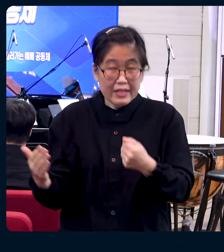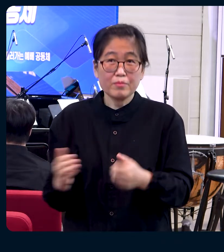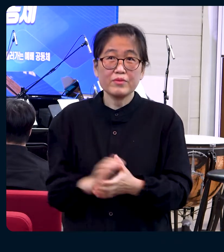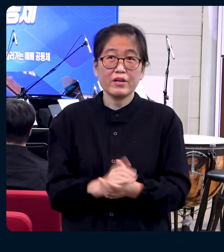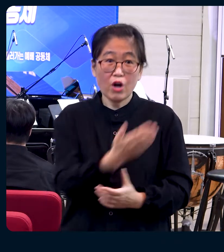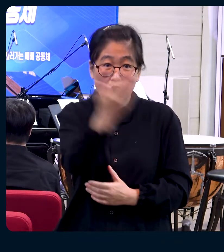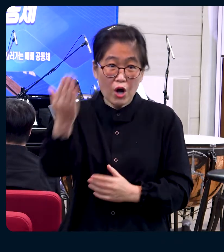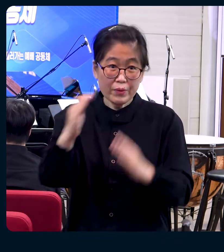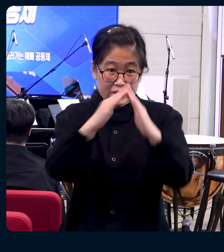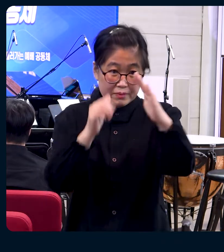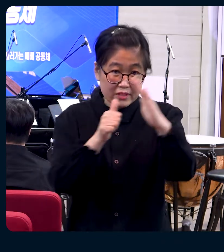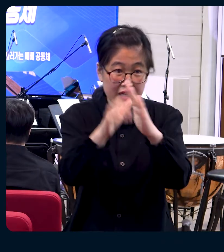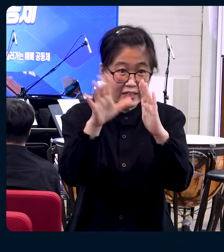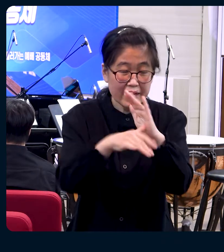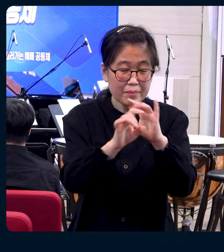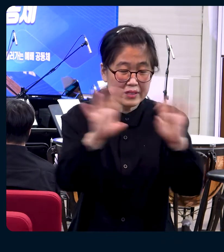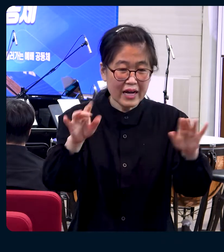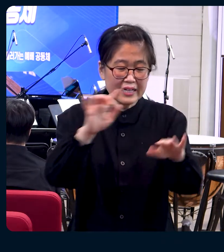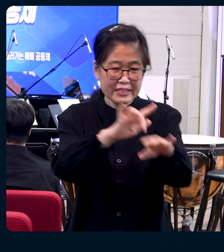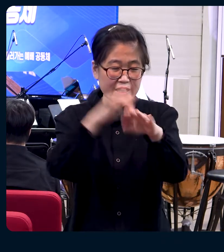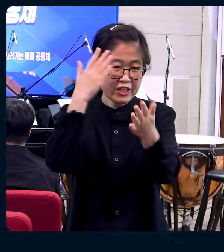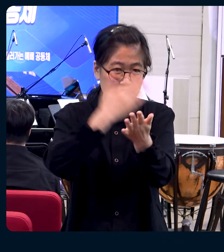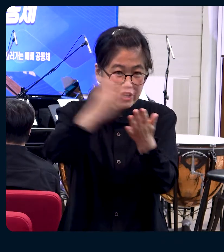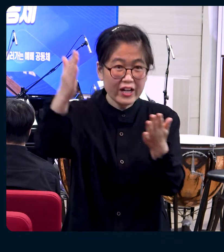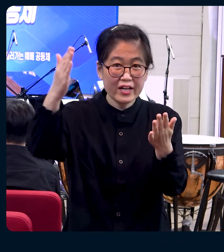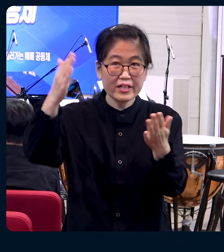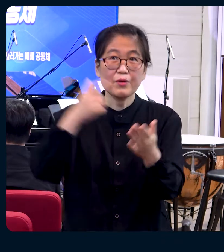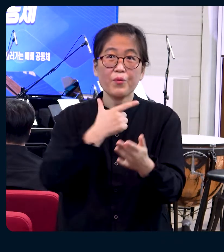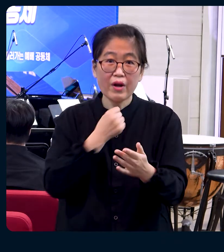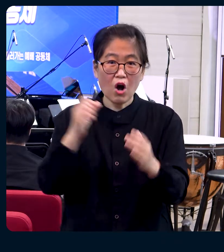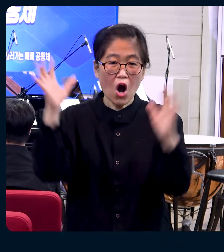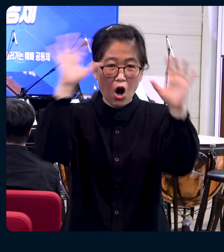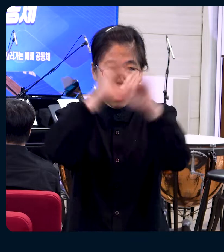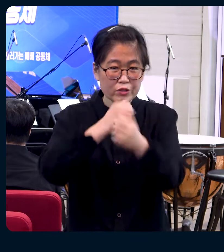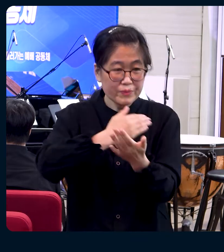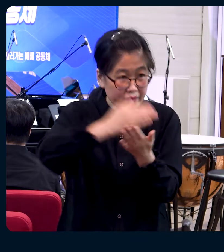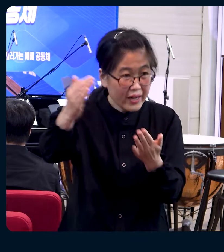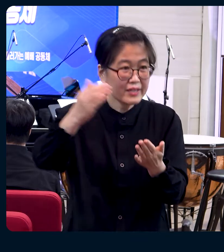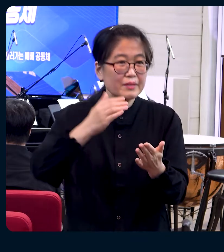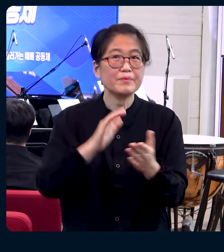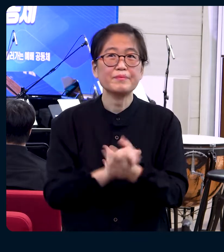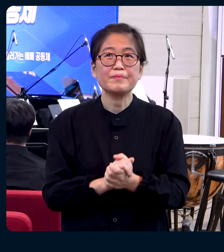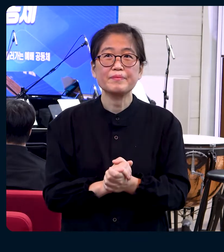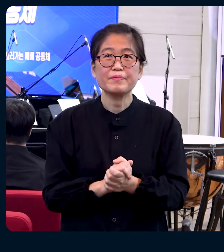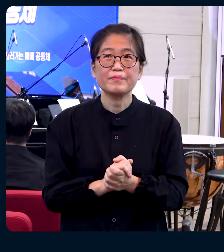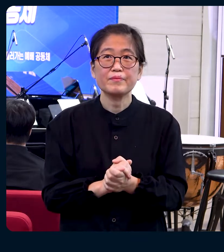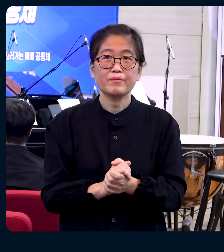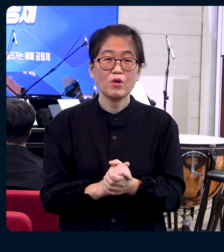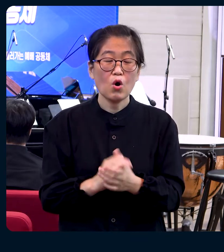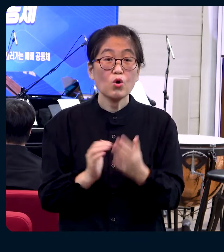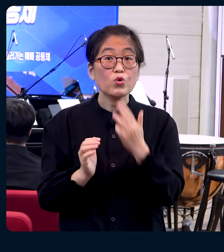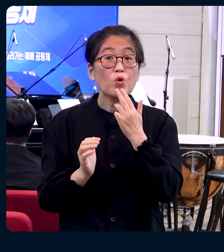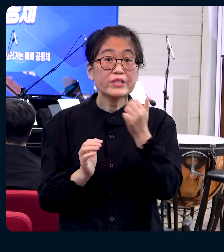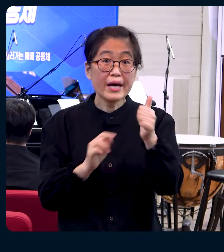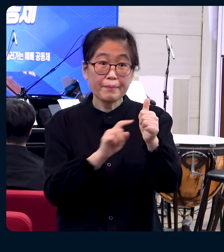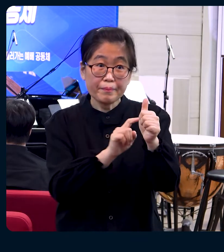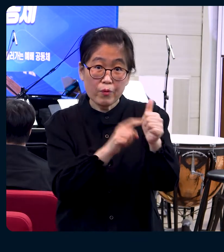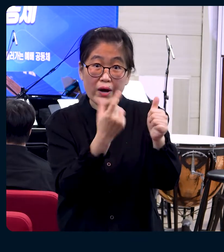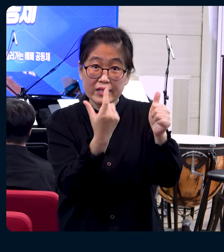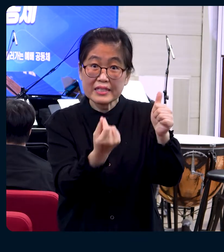때문입니다. 그래서 여러분들이 들어갈 때마다 사탄이 떠나기를 바라고 어둠이 떠나기를 바랍니다. 요셉은 그런